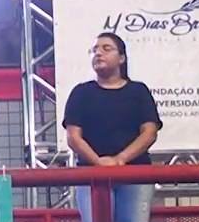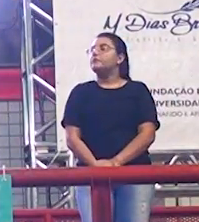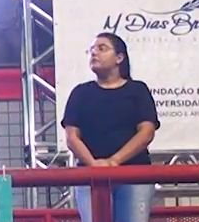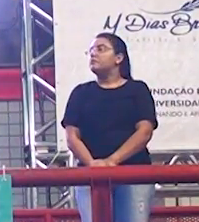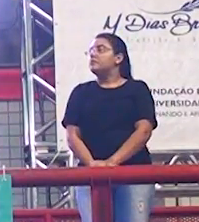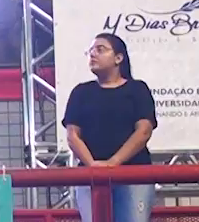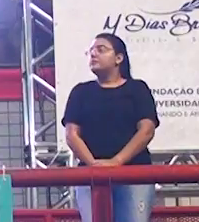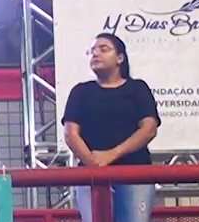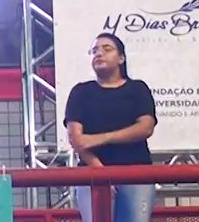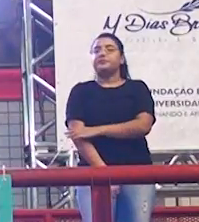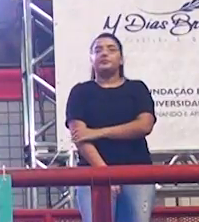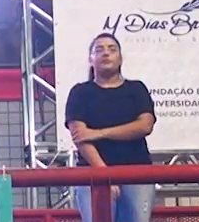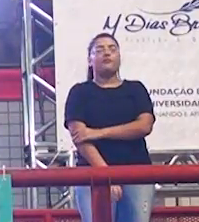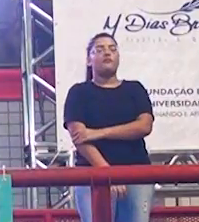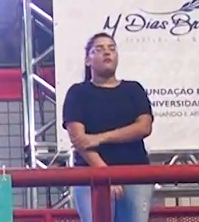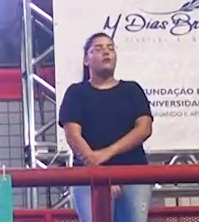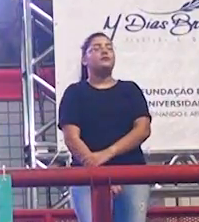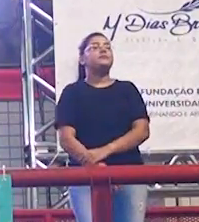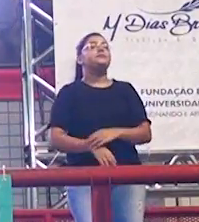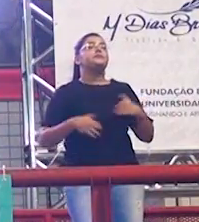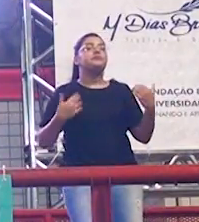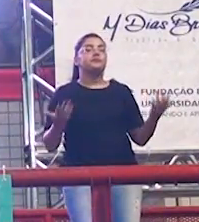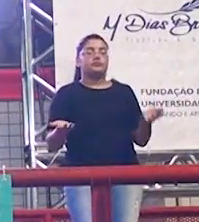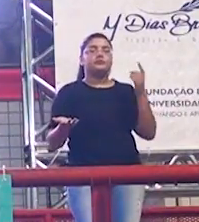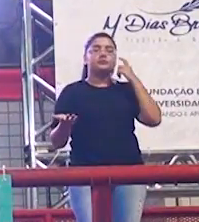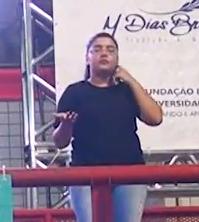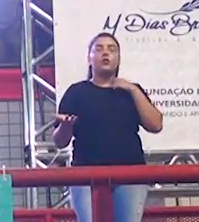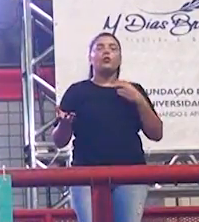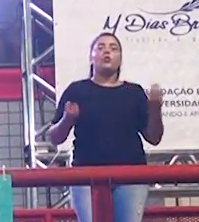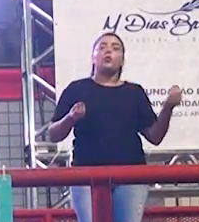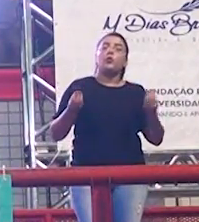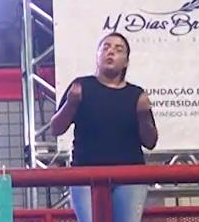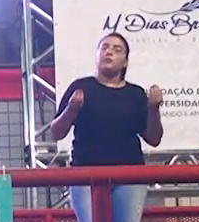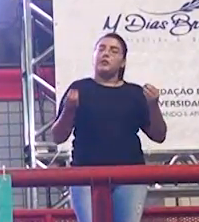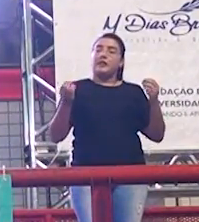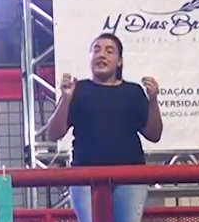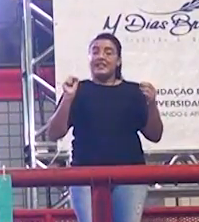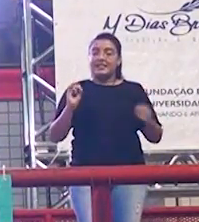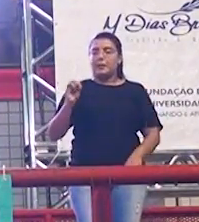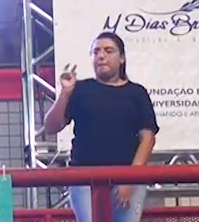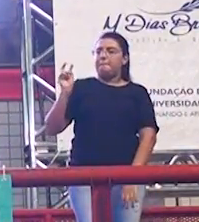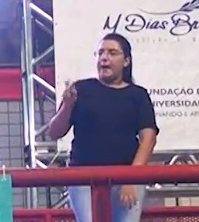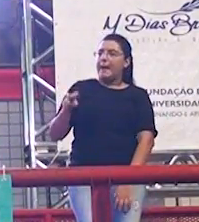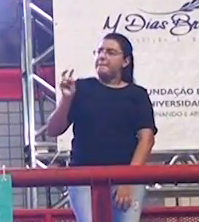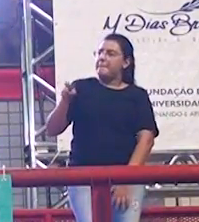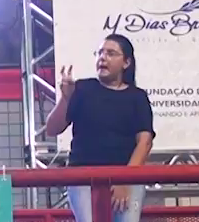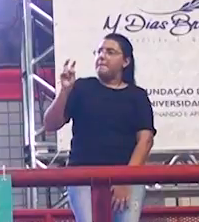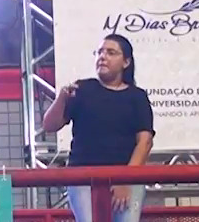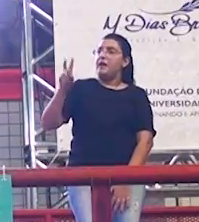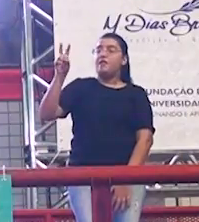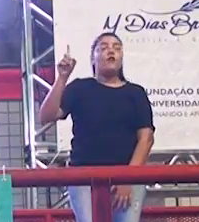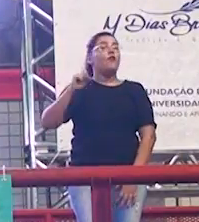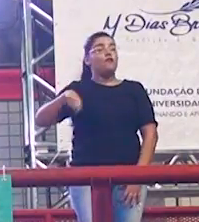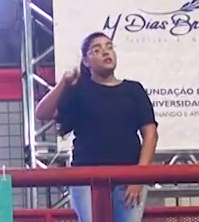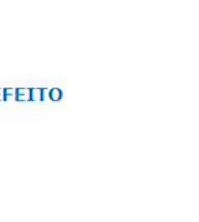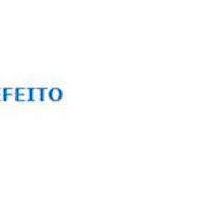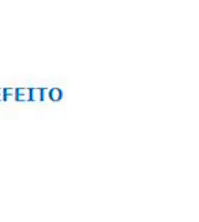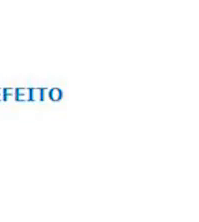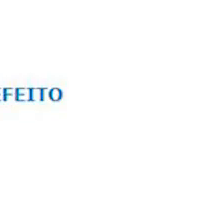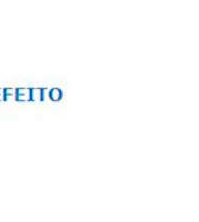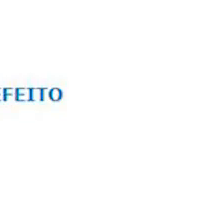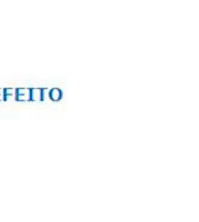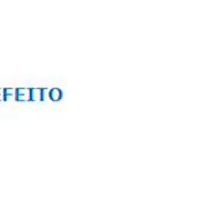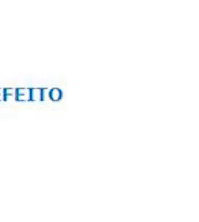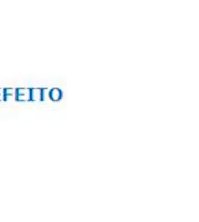na troposfera. Mas galera, à medida que eu vou aumentando, se você reparar bem aí, você vai